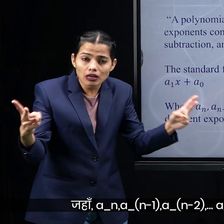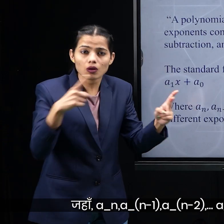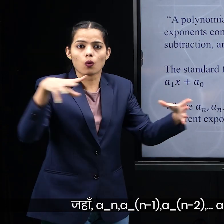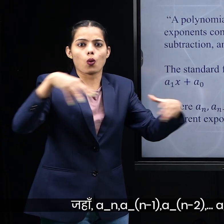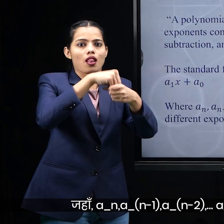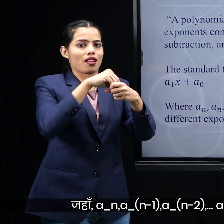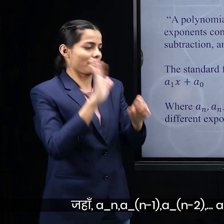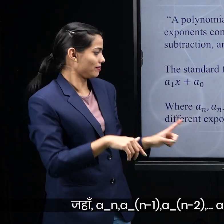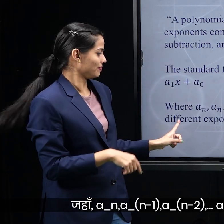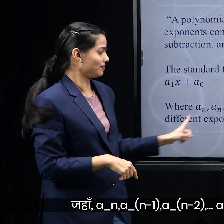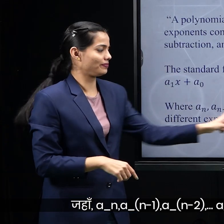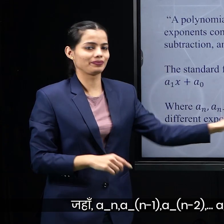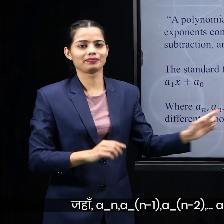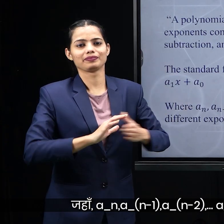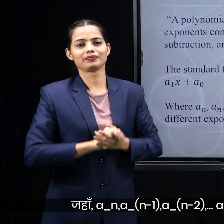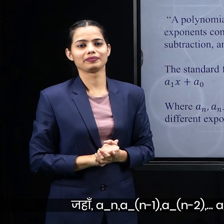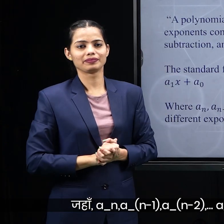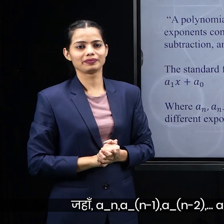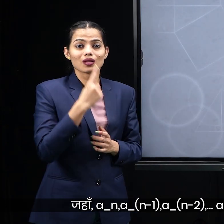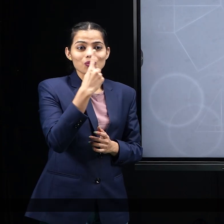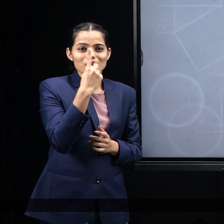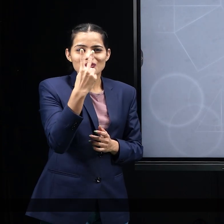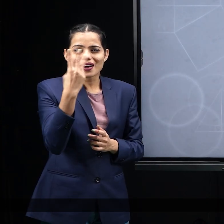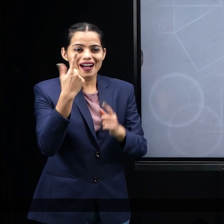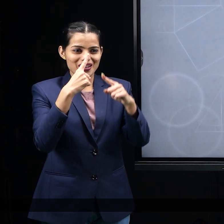के चर के गुणांक है। गुणांक